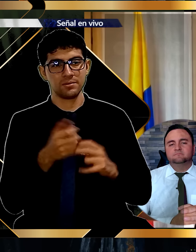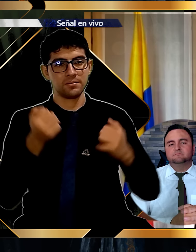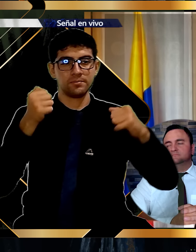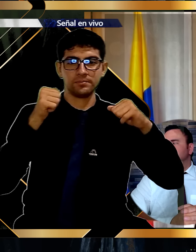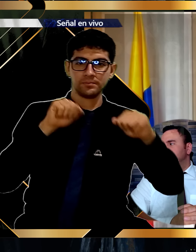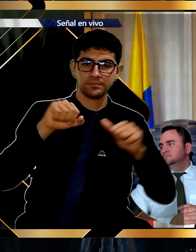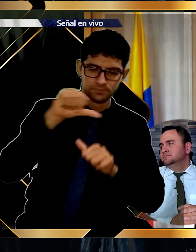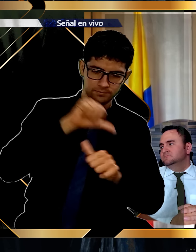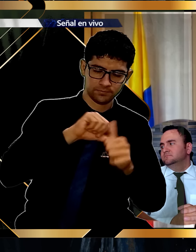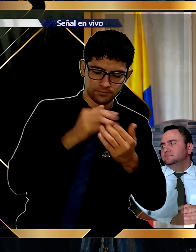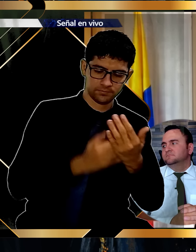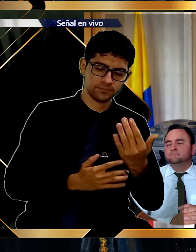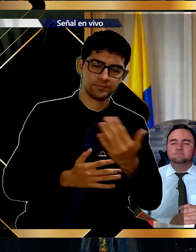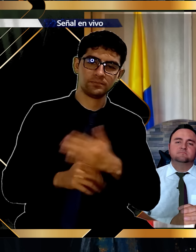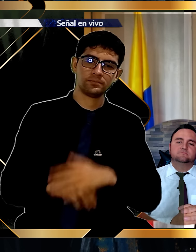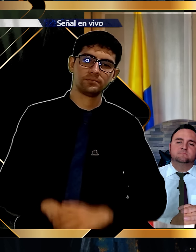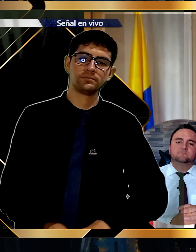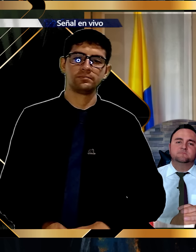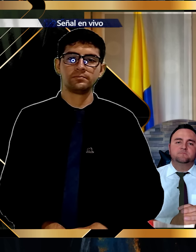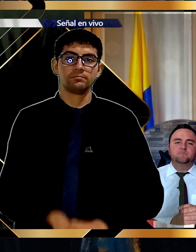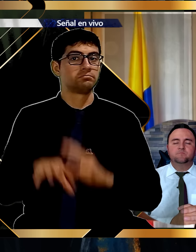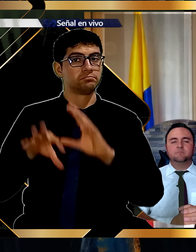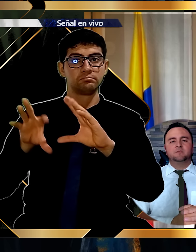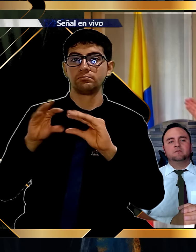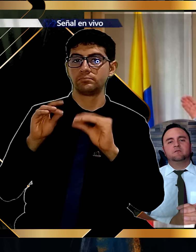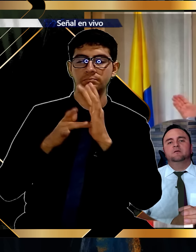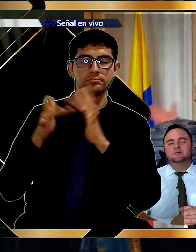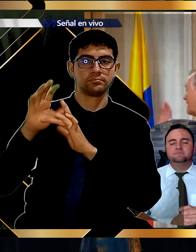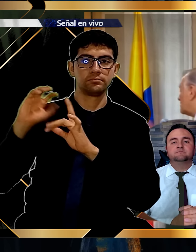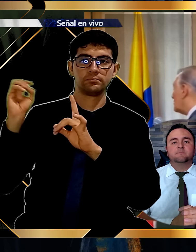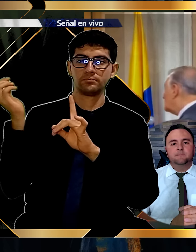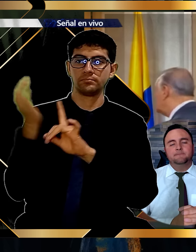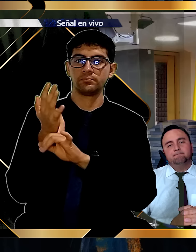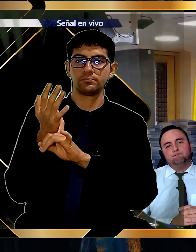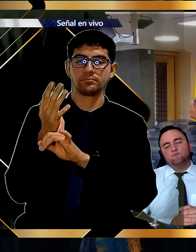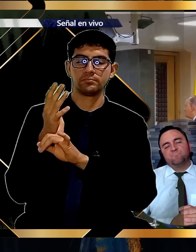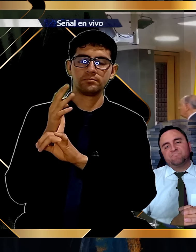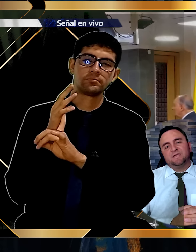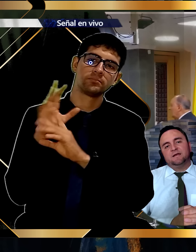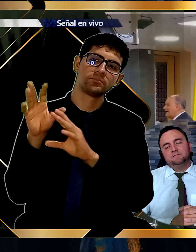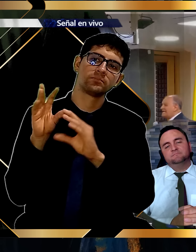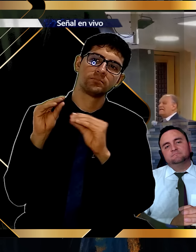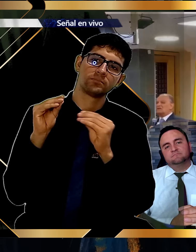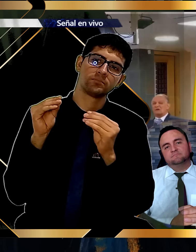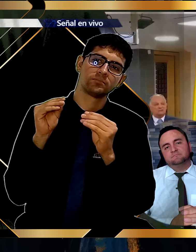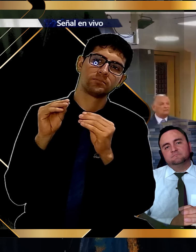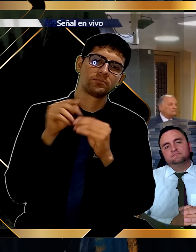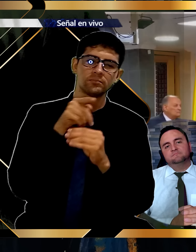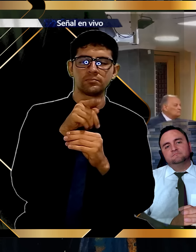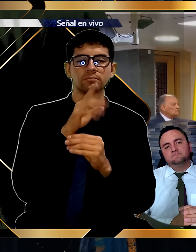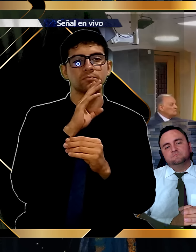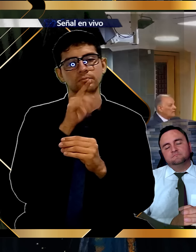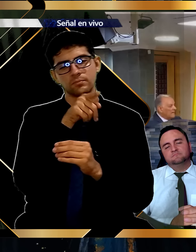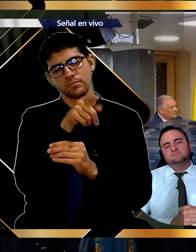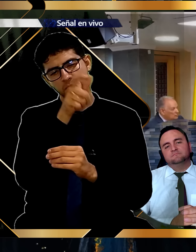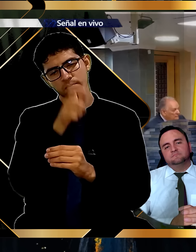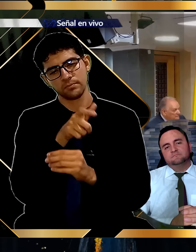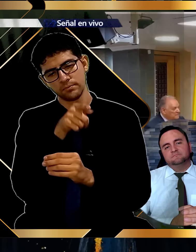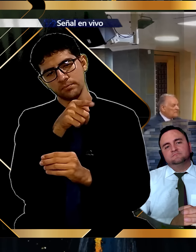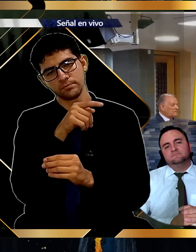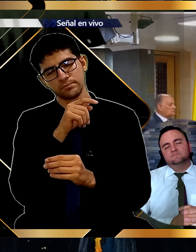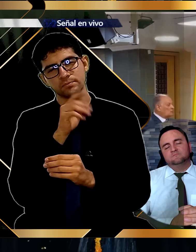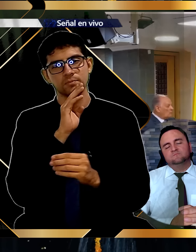No aceptaron a Cristo. La Biblia dice que escogieron a un malhechor. ¿A quién le suelto? ¿A